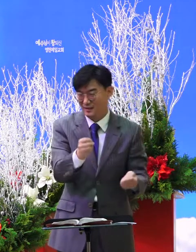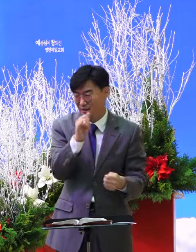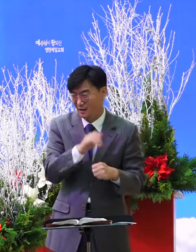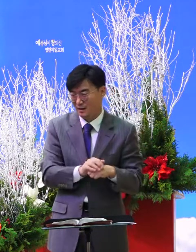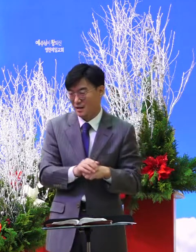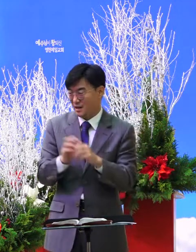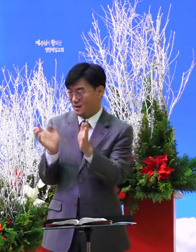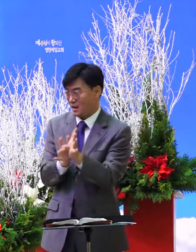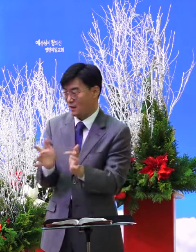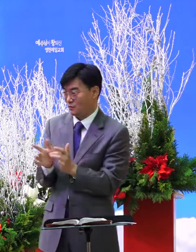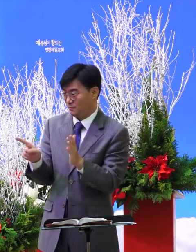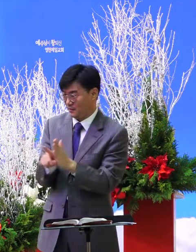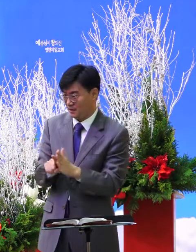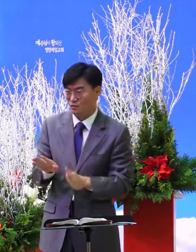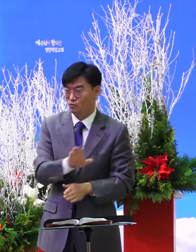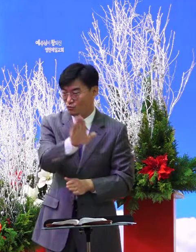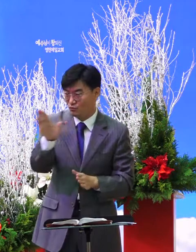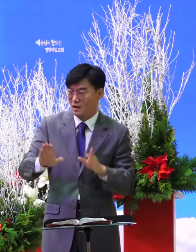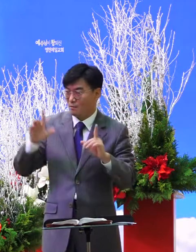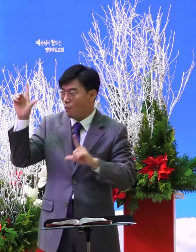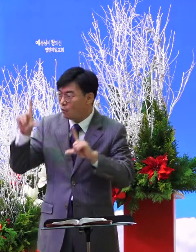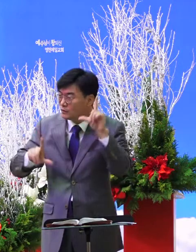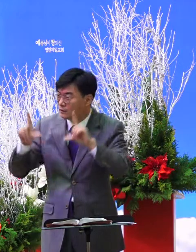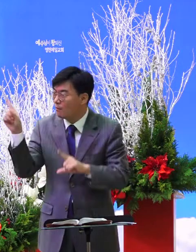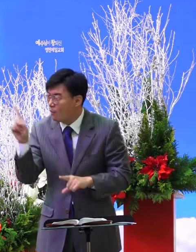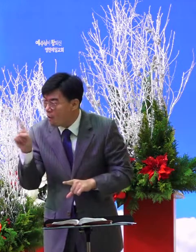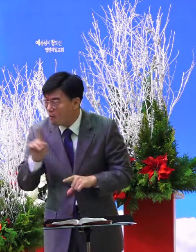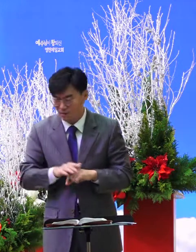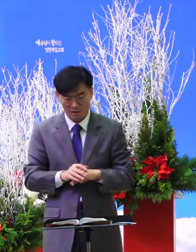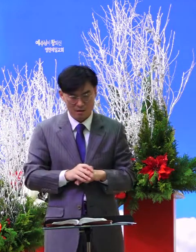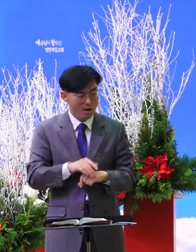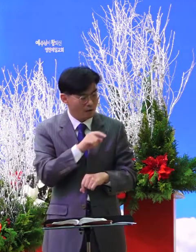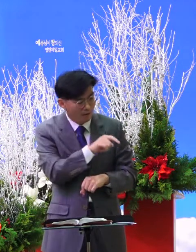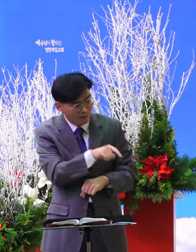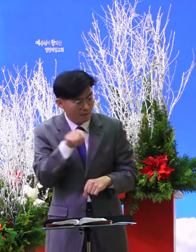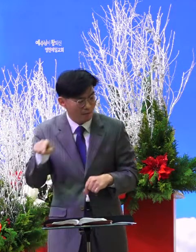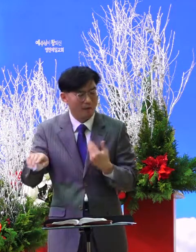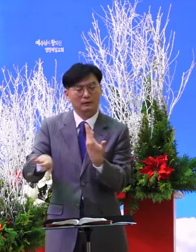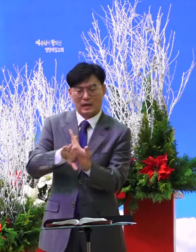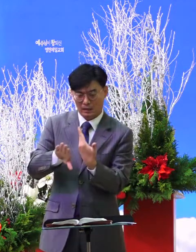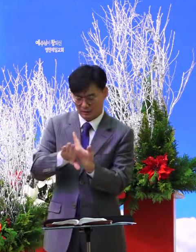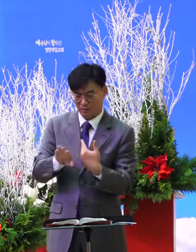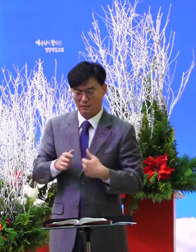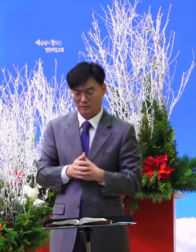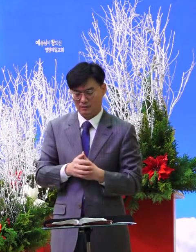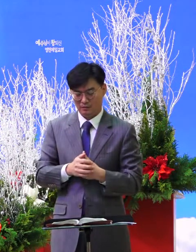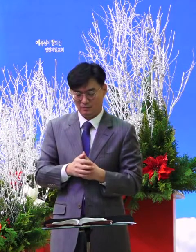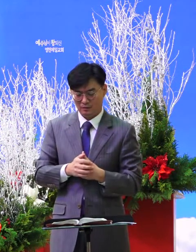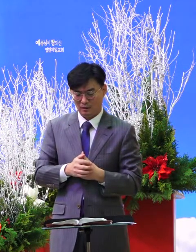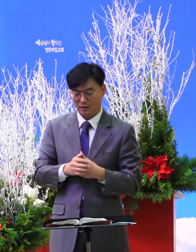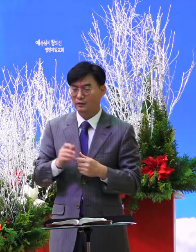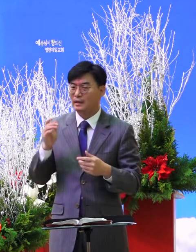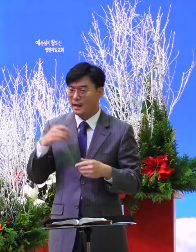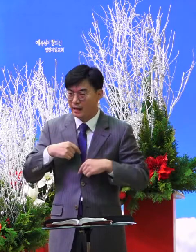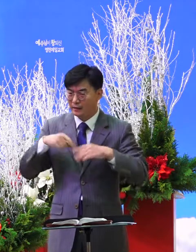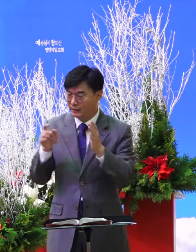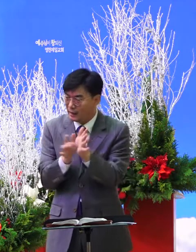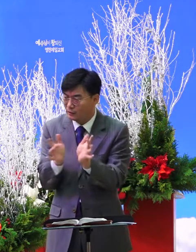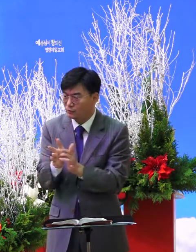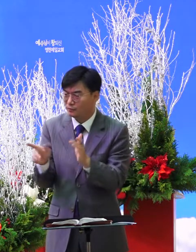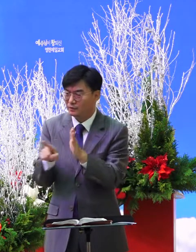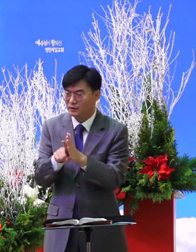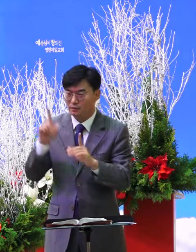예수를 믿는 우리들의 모습은 이들과 무엇이 다른지 돌아보는 시간 되게 하여 주시기를 원합니다. 예수님은